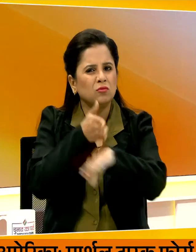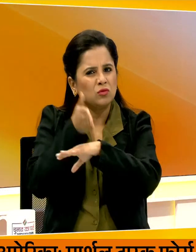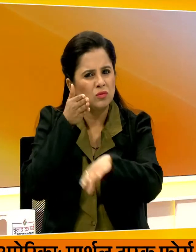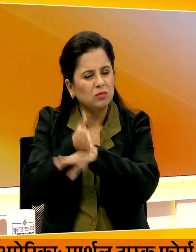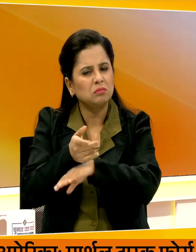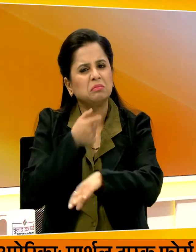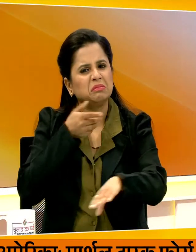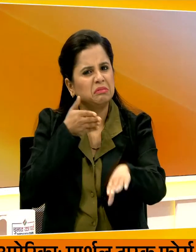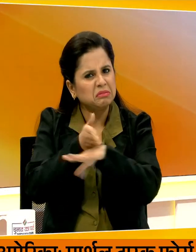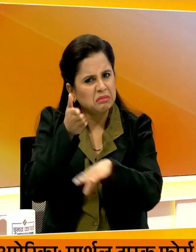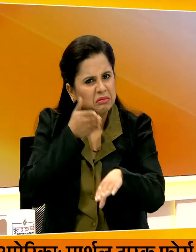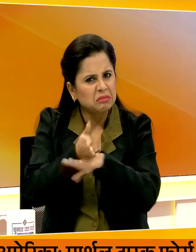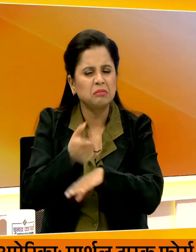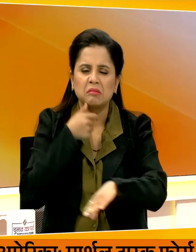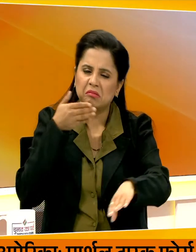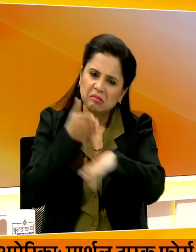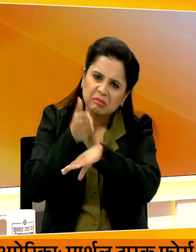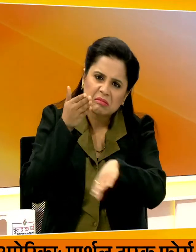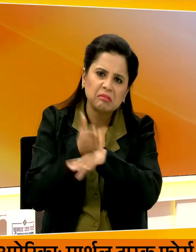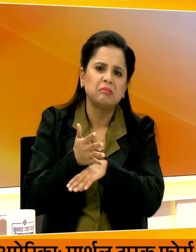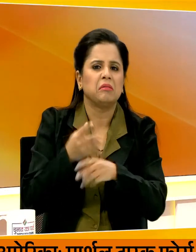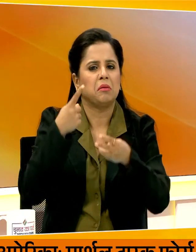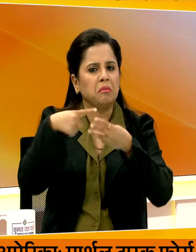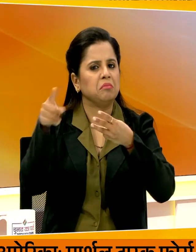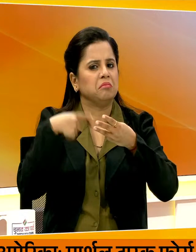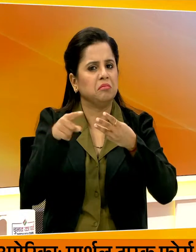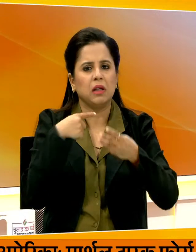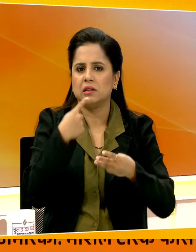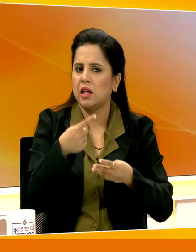विश्वासघात विश्वासघात।